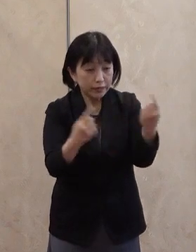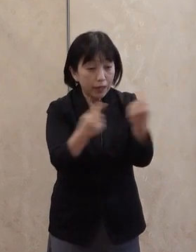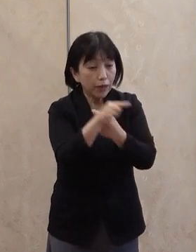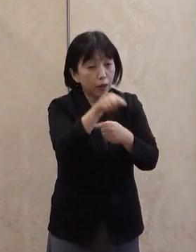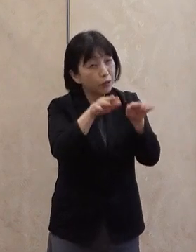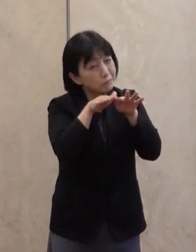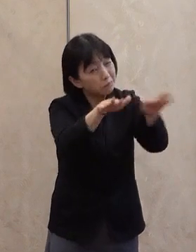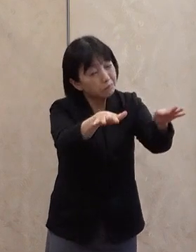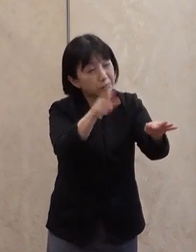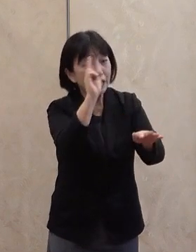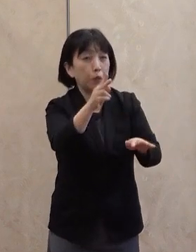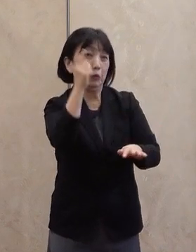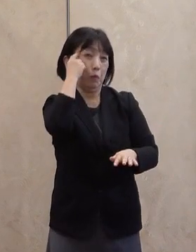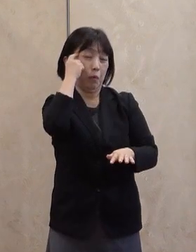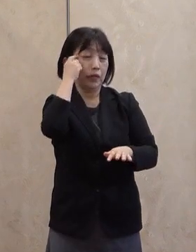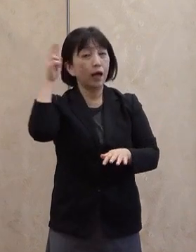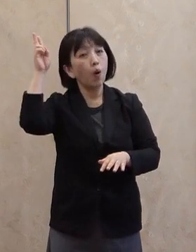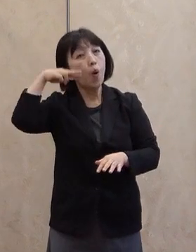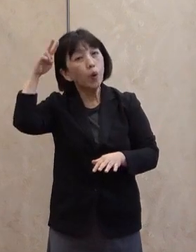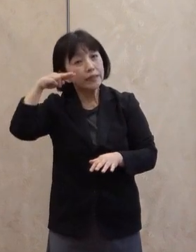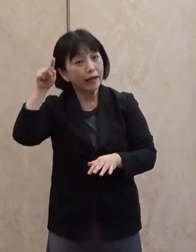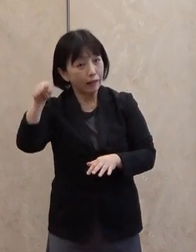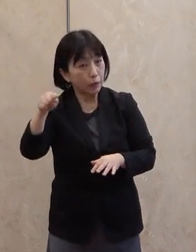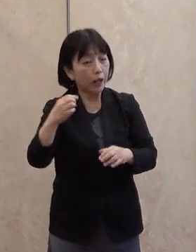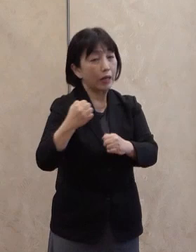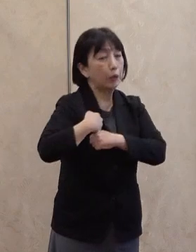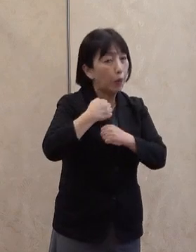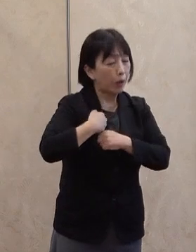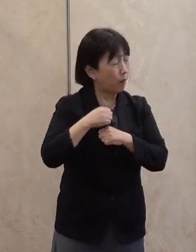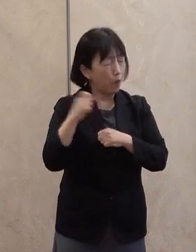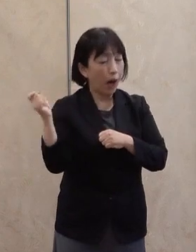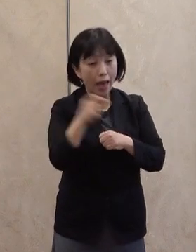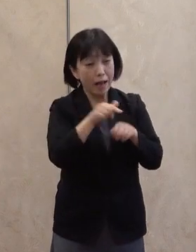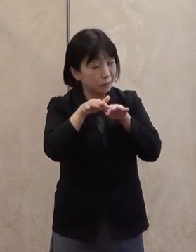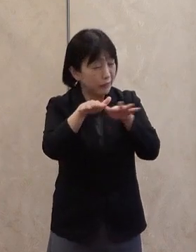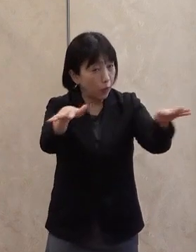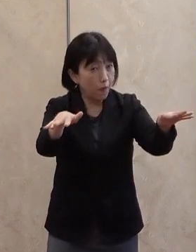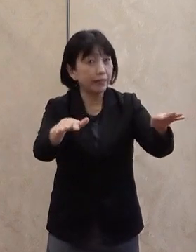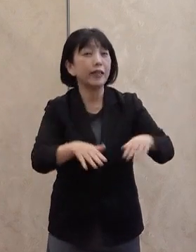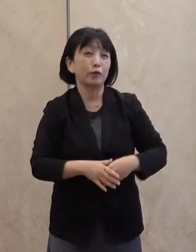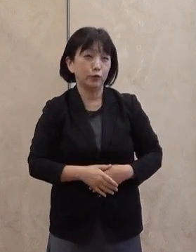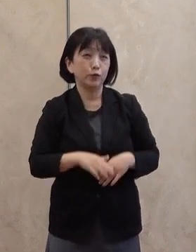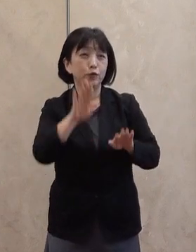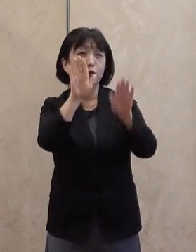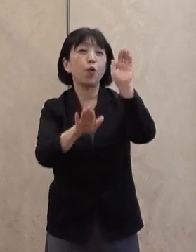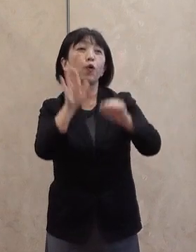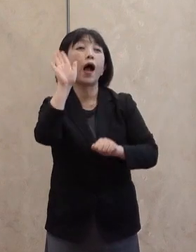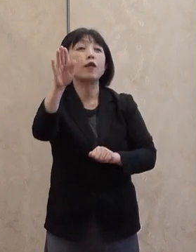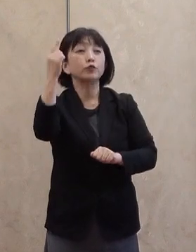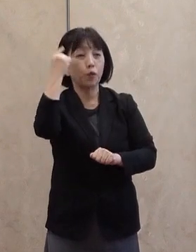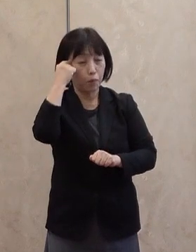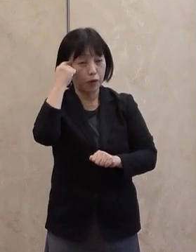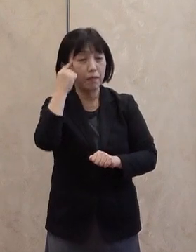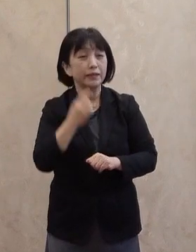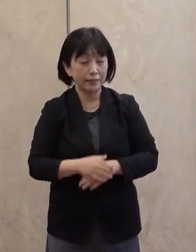がいち早く起きつつあるという状況だと思いますので、ここはより強い